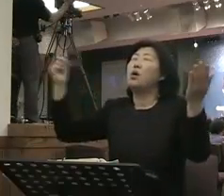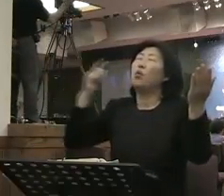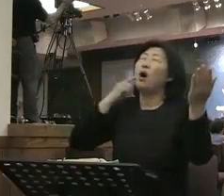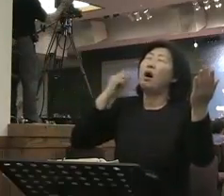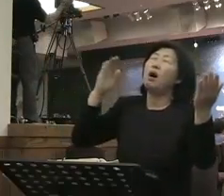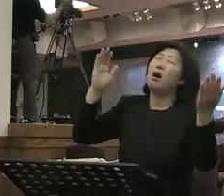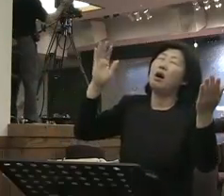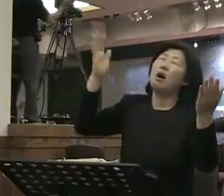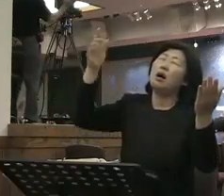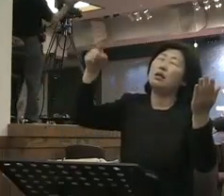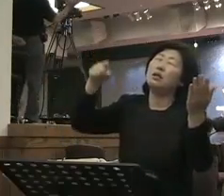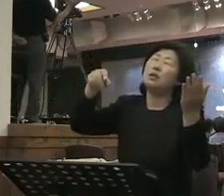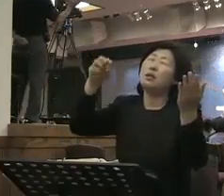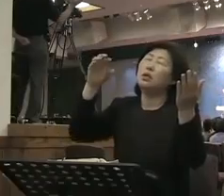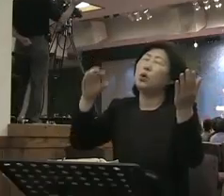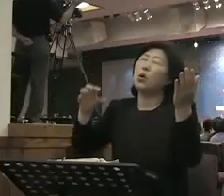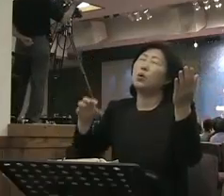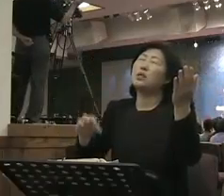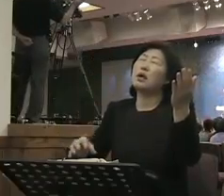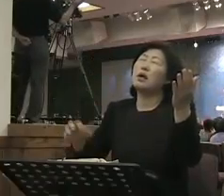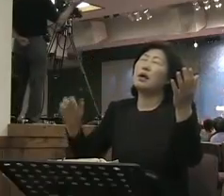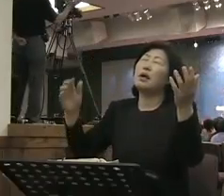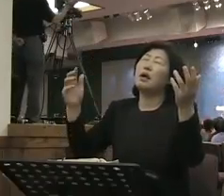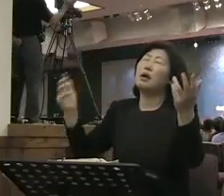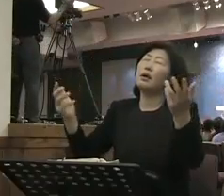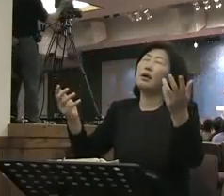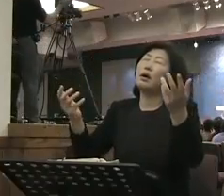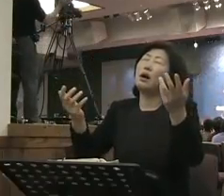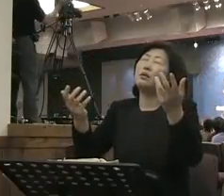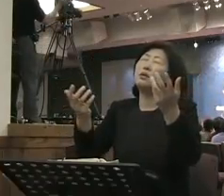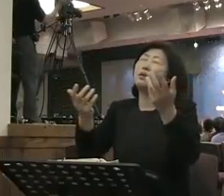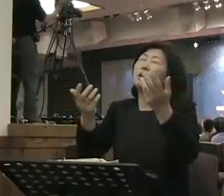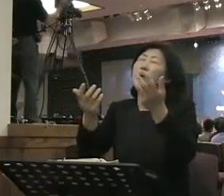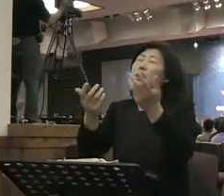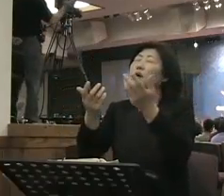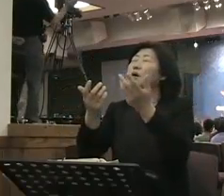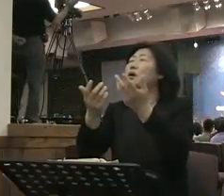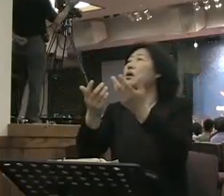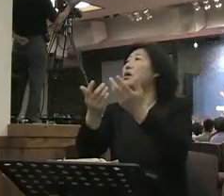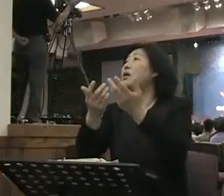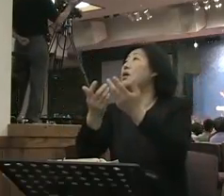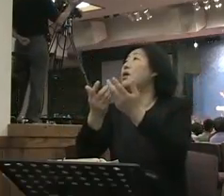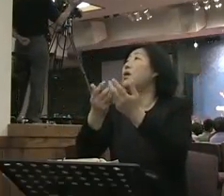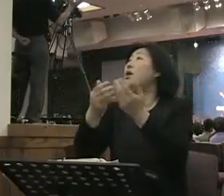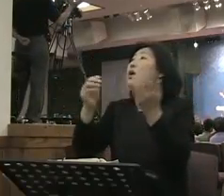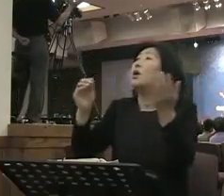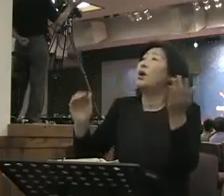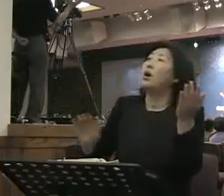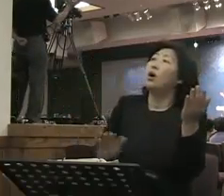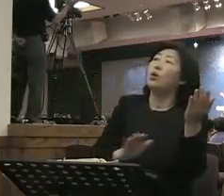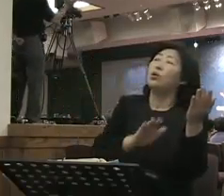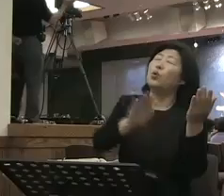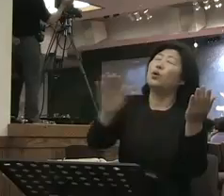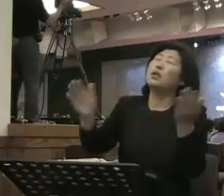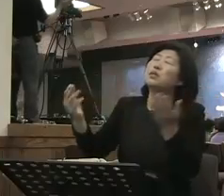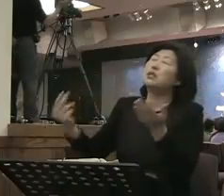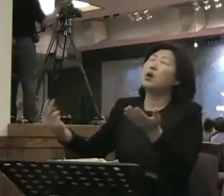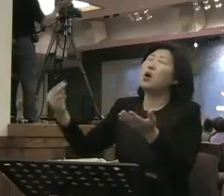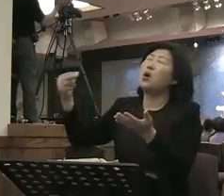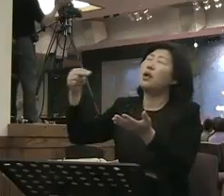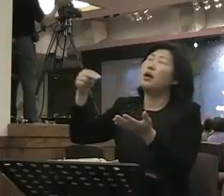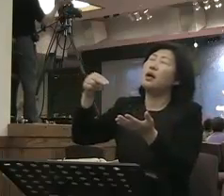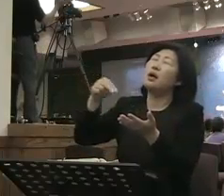주의 영광 이곳에 가득해